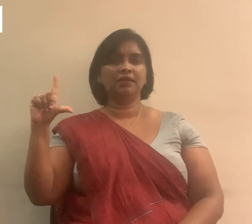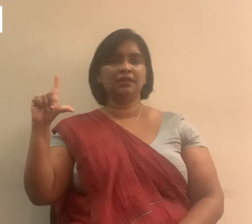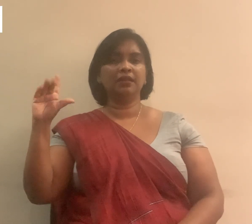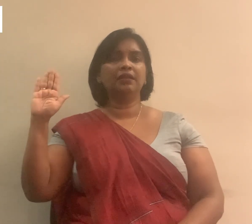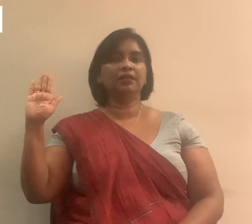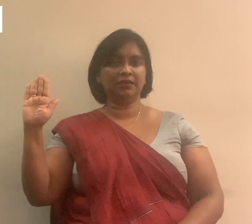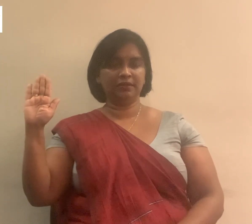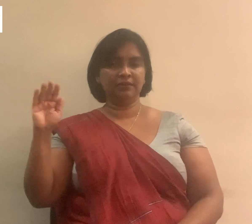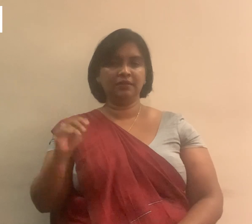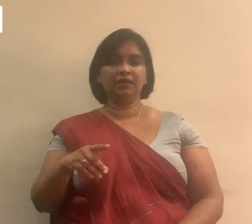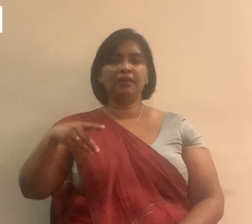පාසල